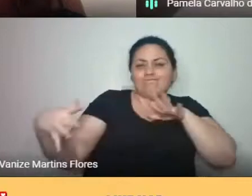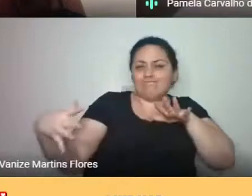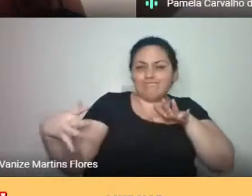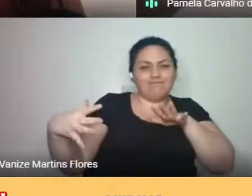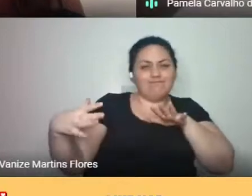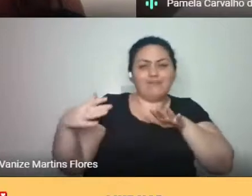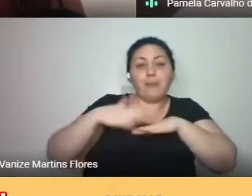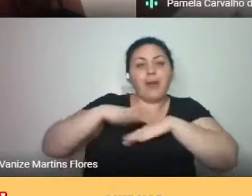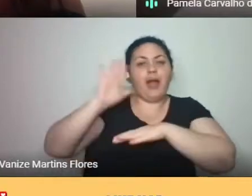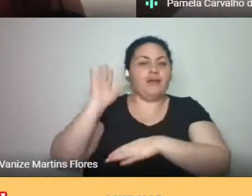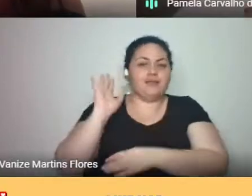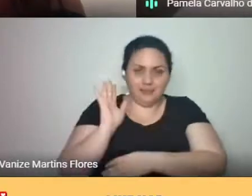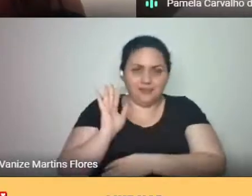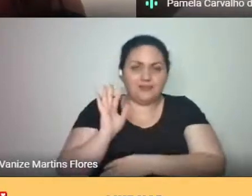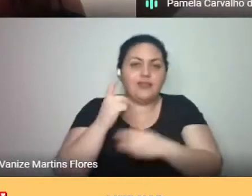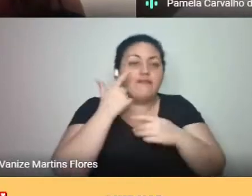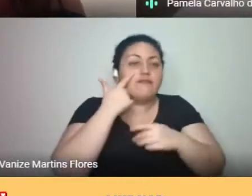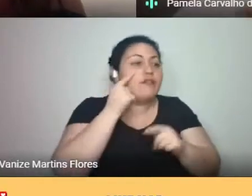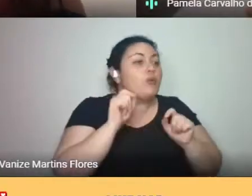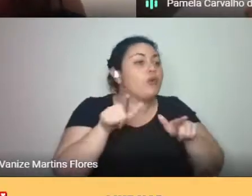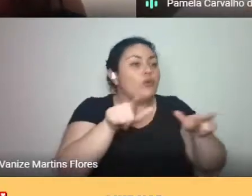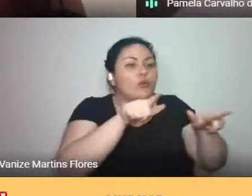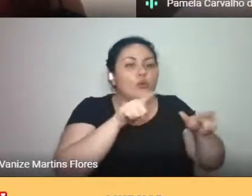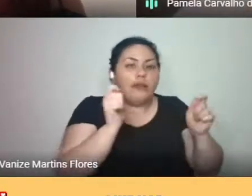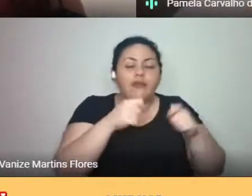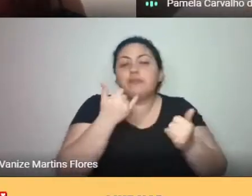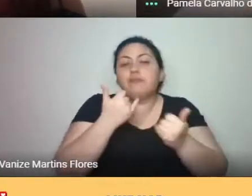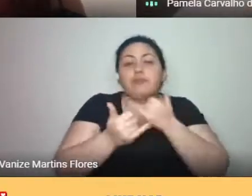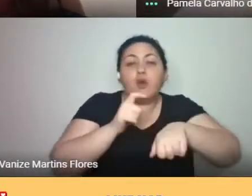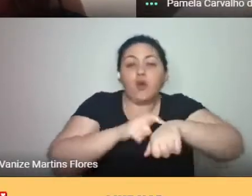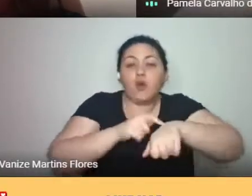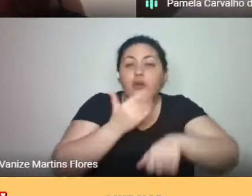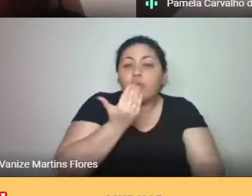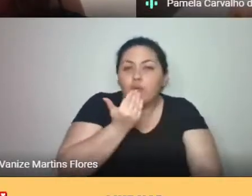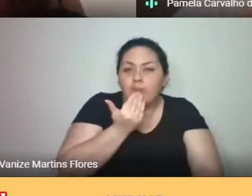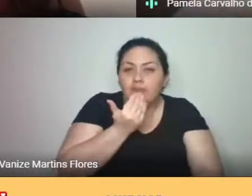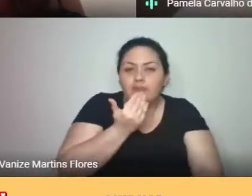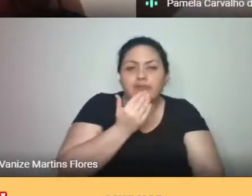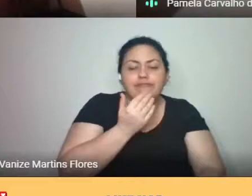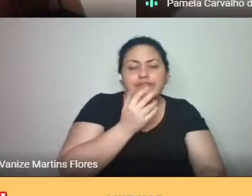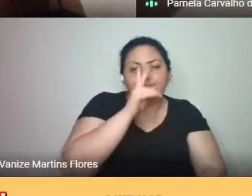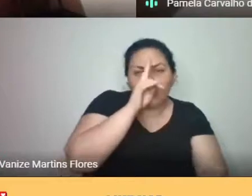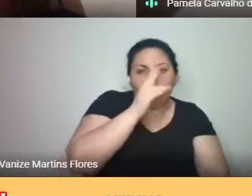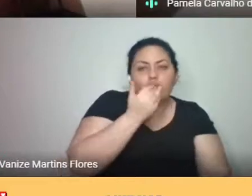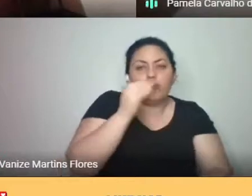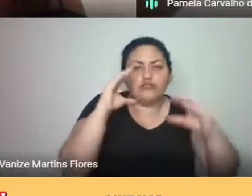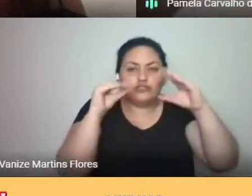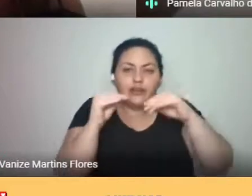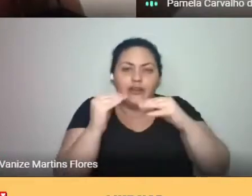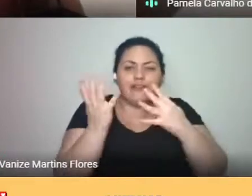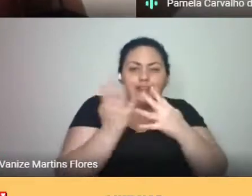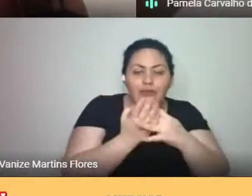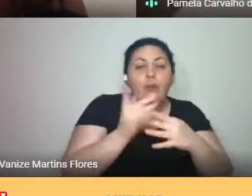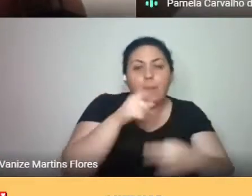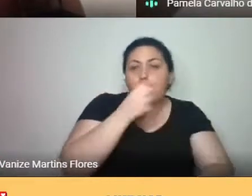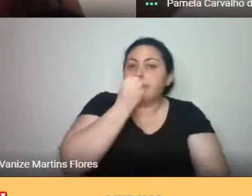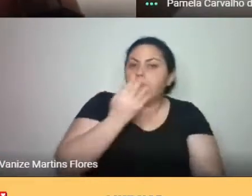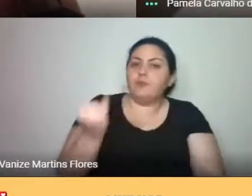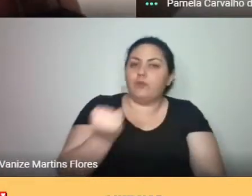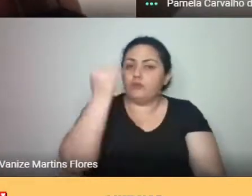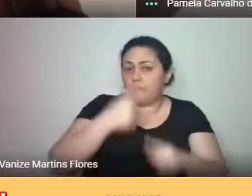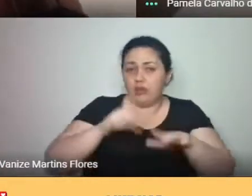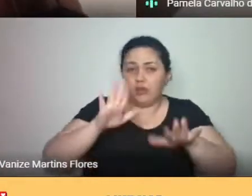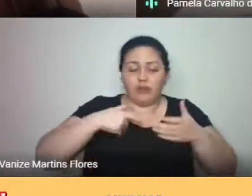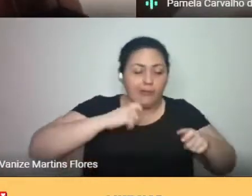e implementar isso. Eu acho que o horário da refeição é um bom começo, né, muitas vezes a gente fica conectado enquanto está comendo,